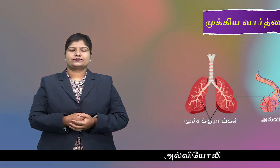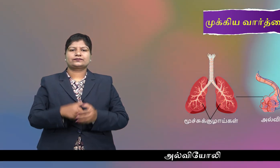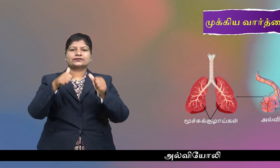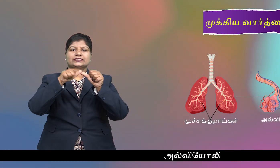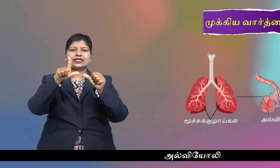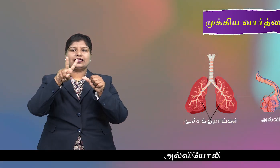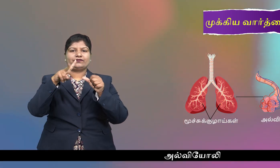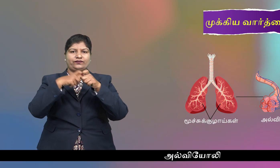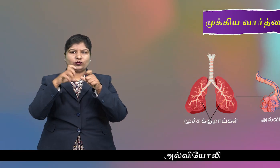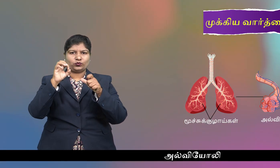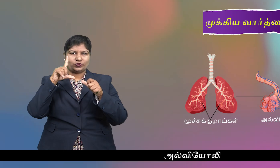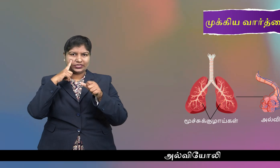அல்வியோலி,